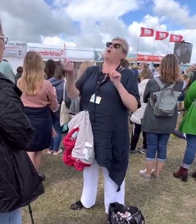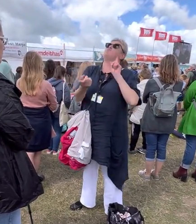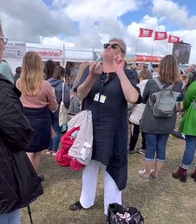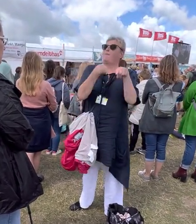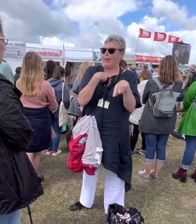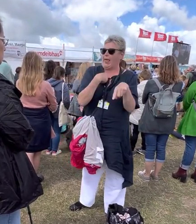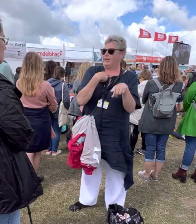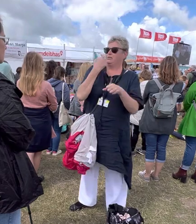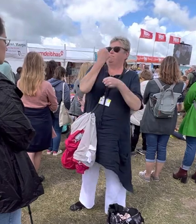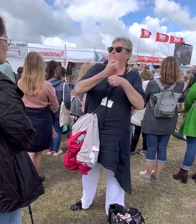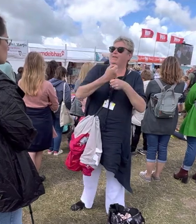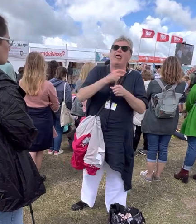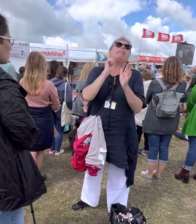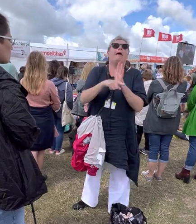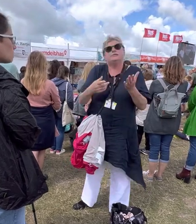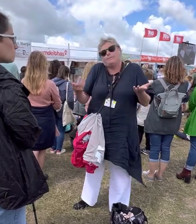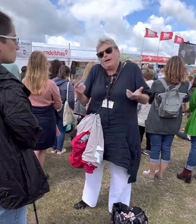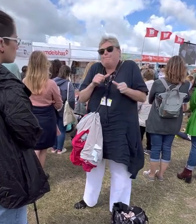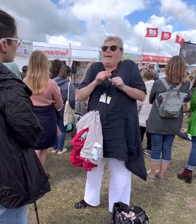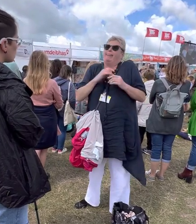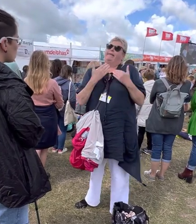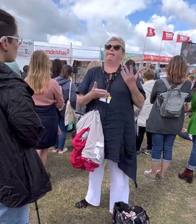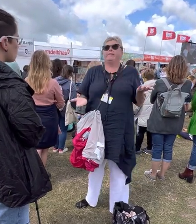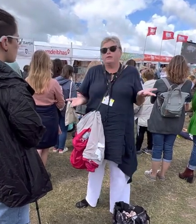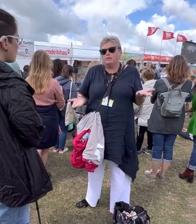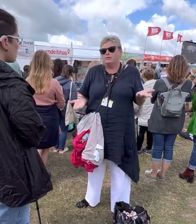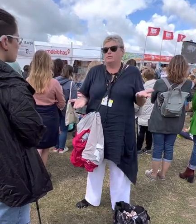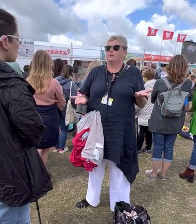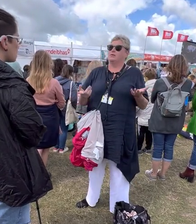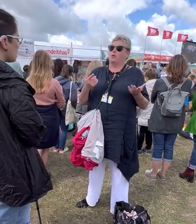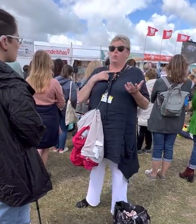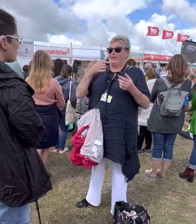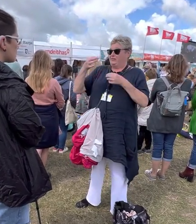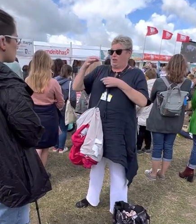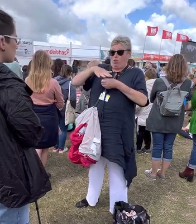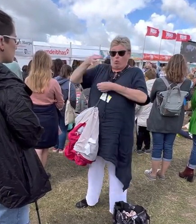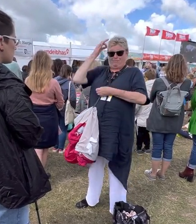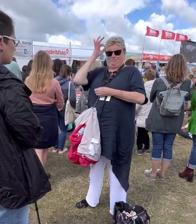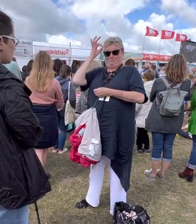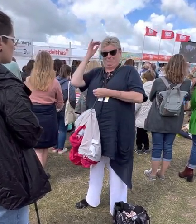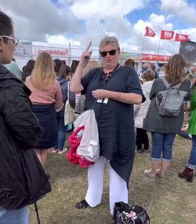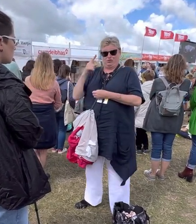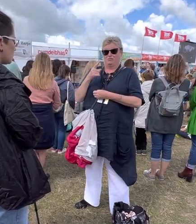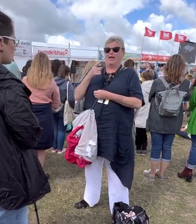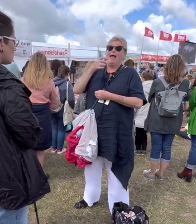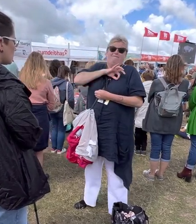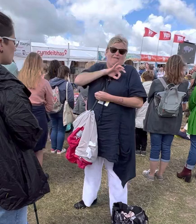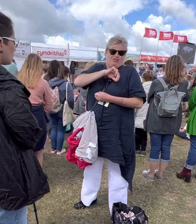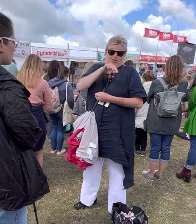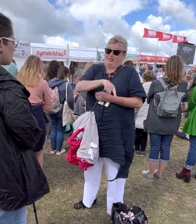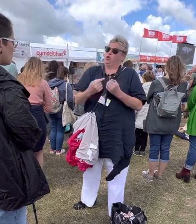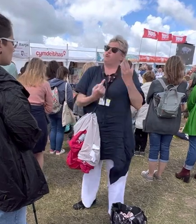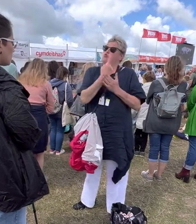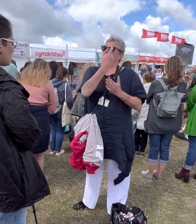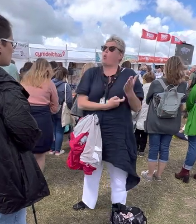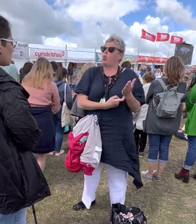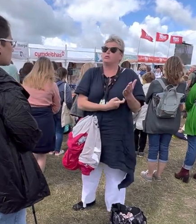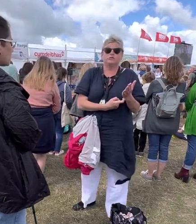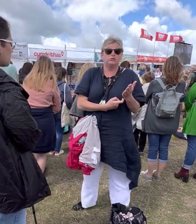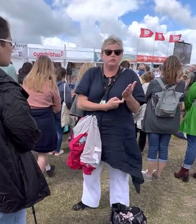argyfwng. Bach yn hwyr, fi'n gwybod. Ac mae angen i gyngorau lleol nawr cymryd mantais lawn o reoliadau a